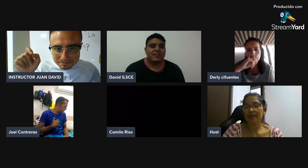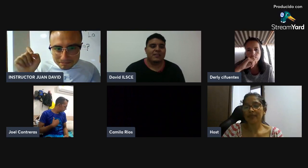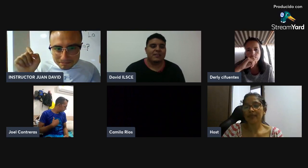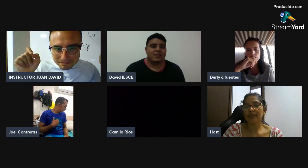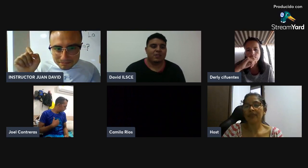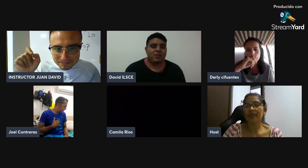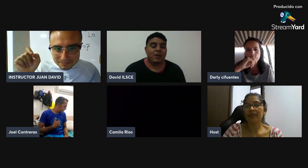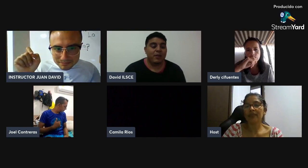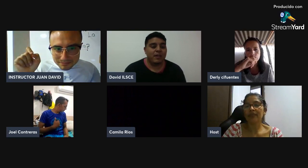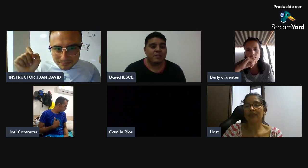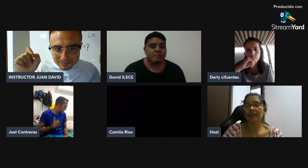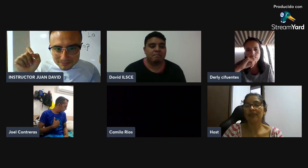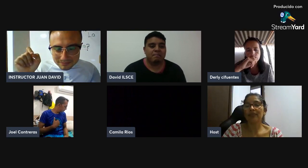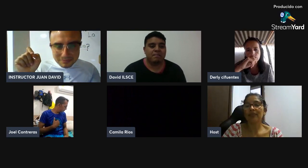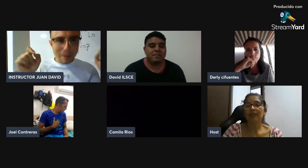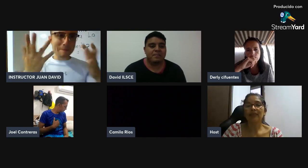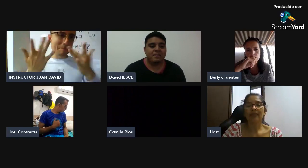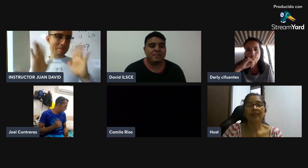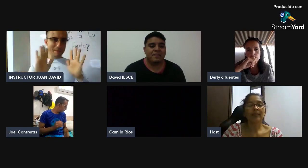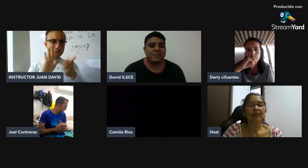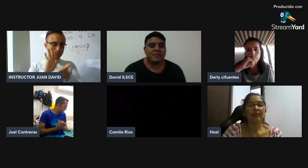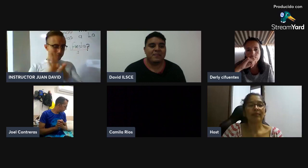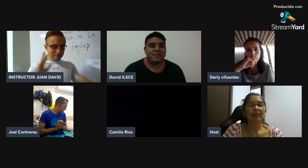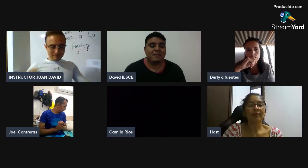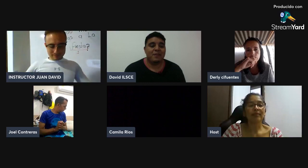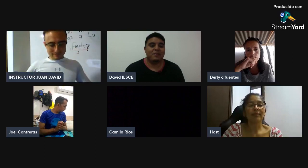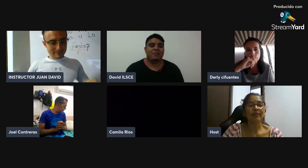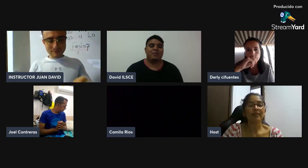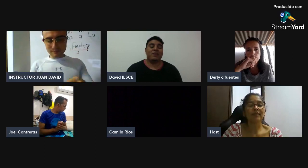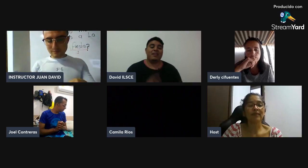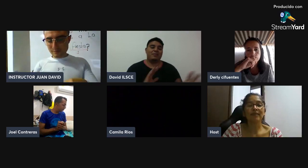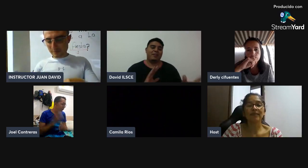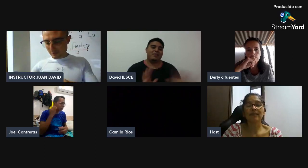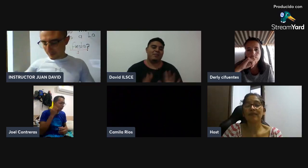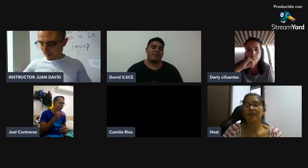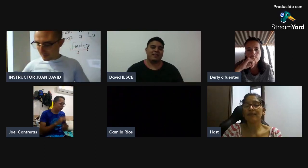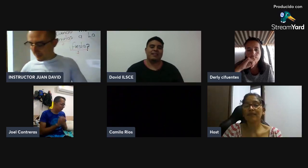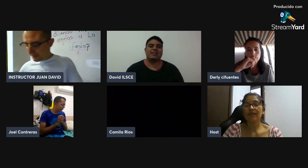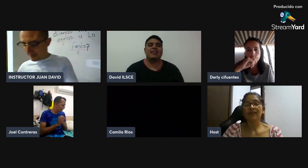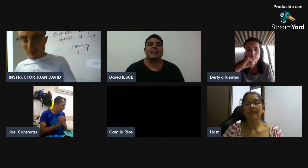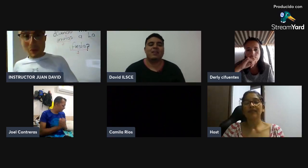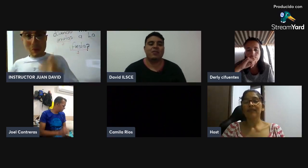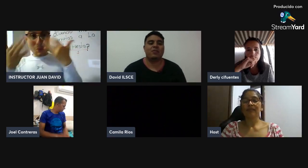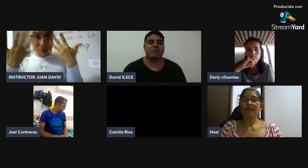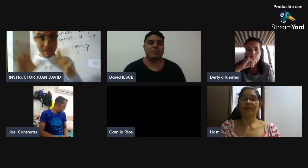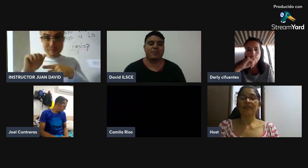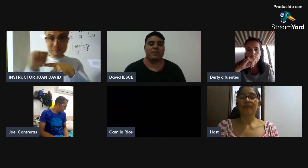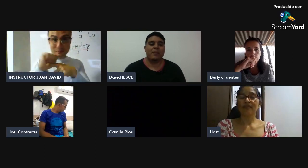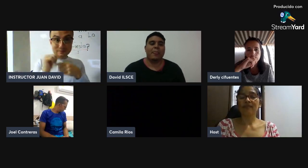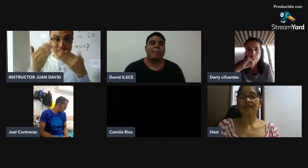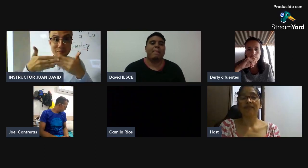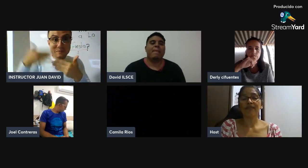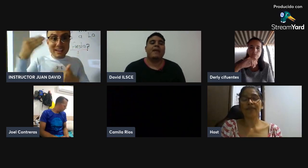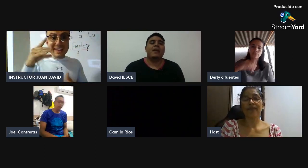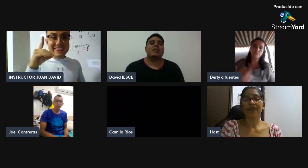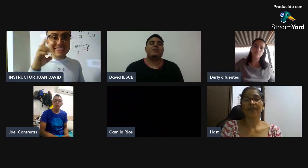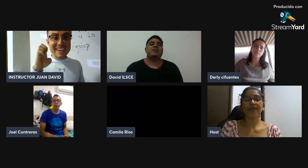no habla bueno voy a ir esperando mientras lo roto entonces